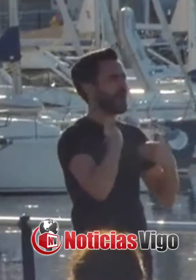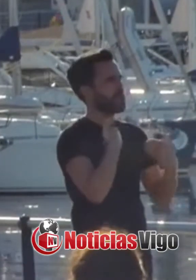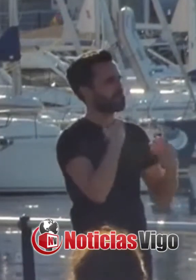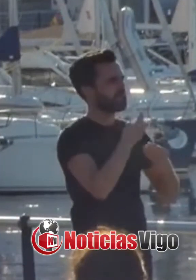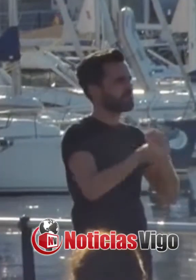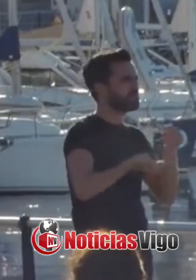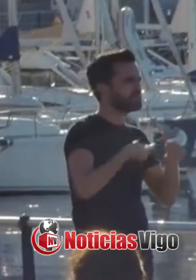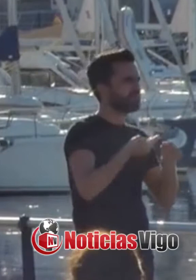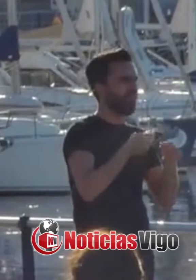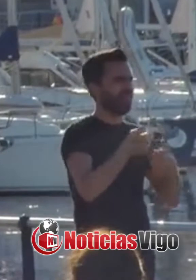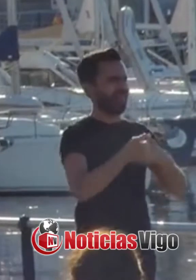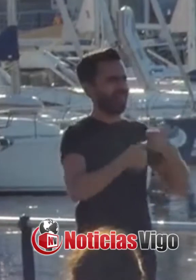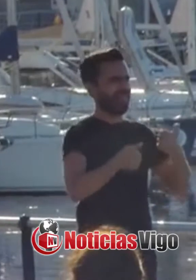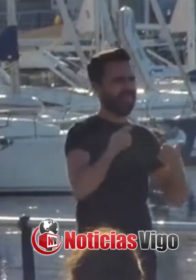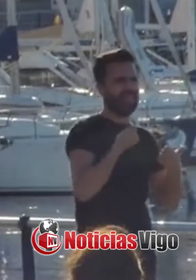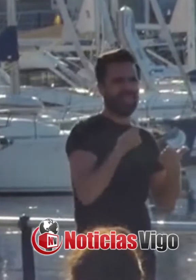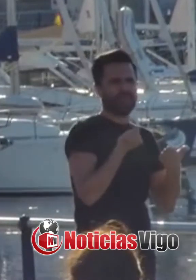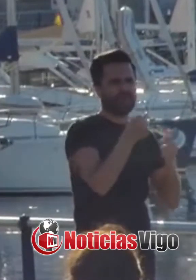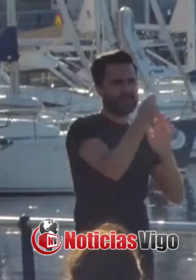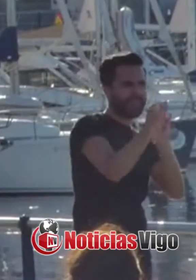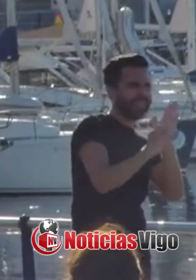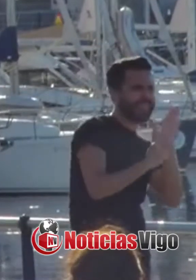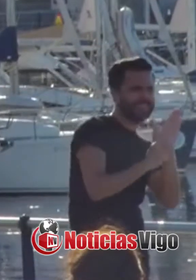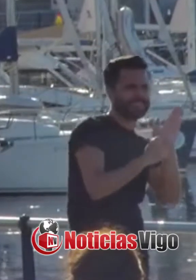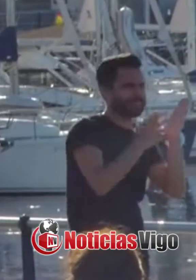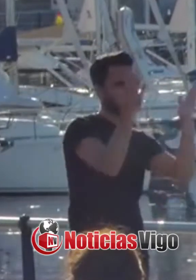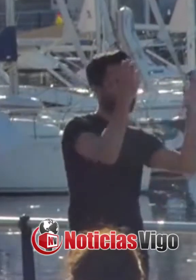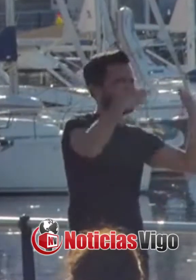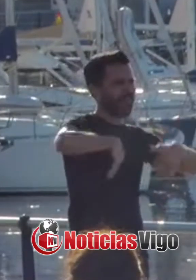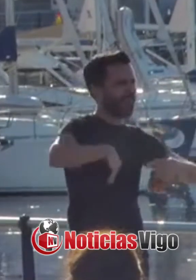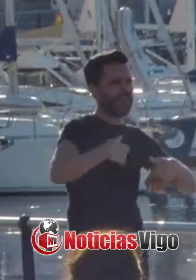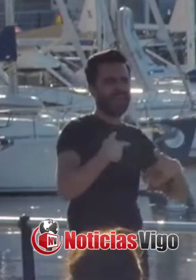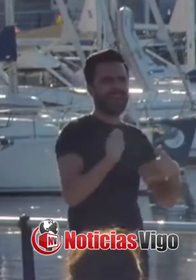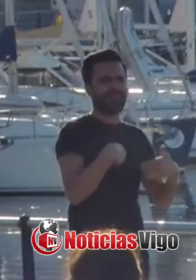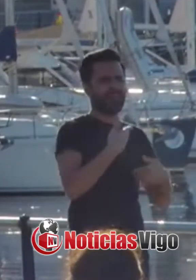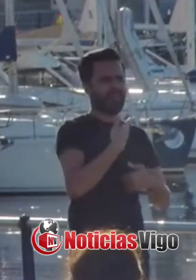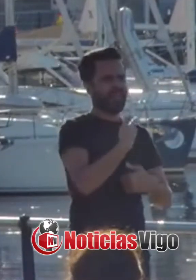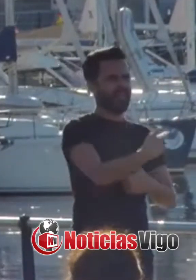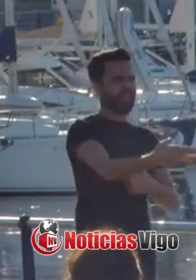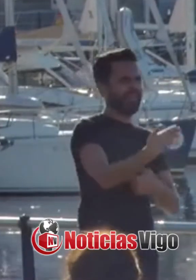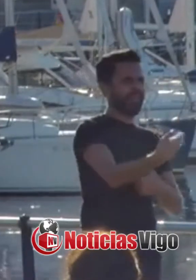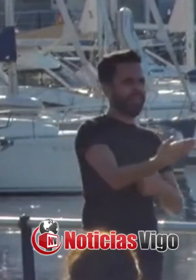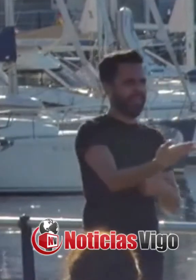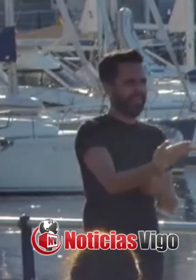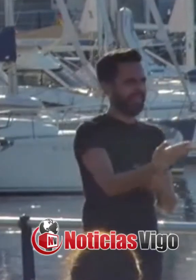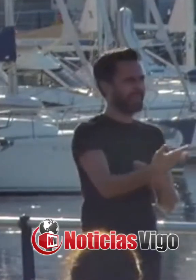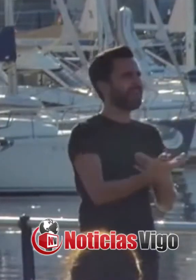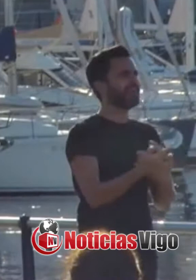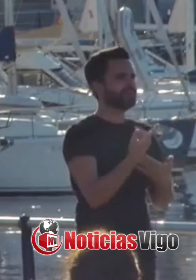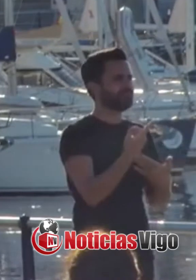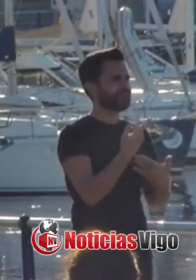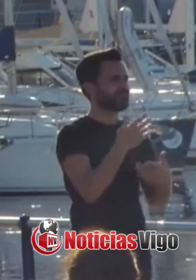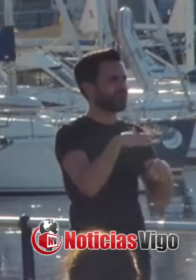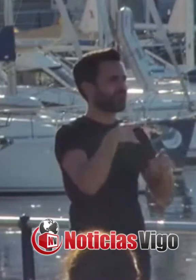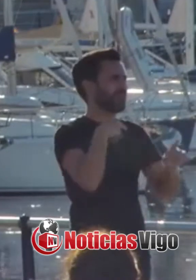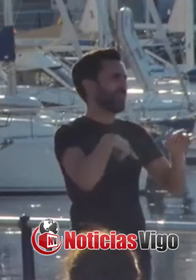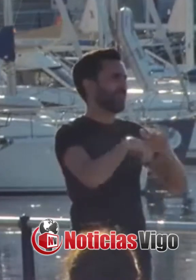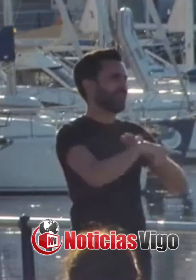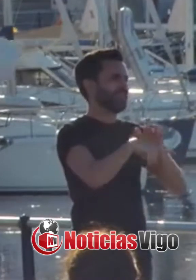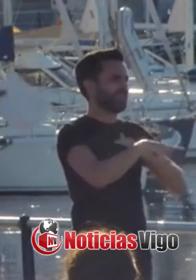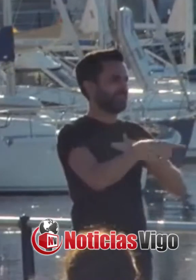a falta de medidas e o auténtico desleixo que tiveron á hora de xestionar esta